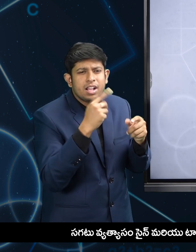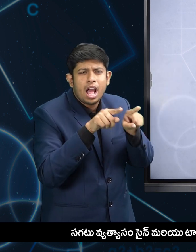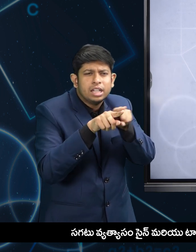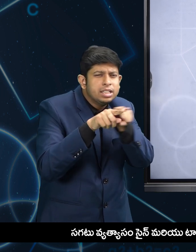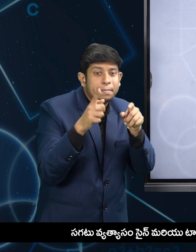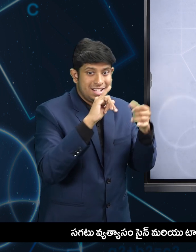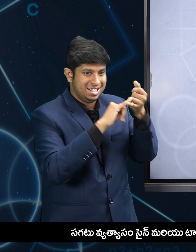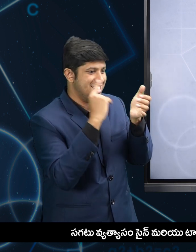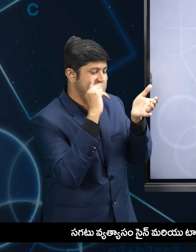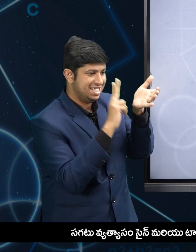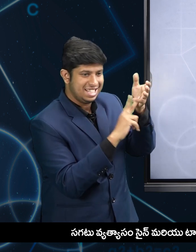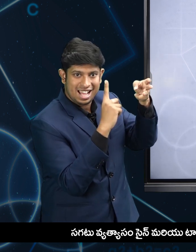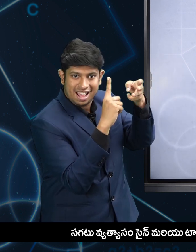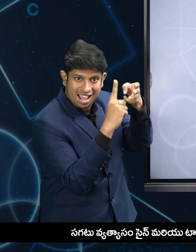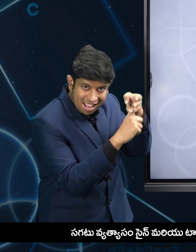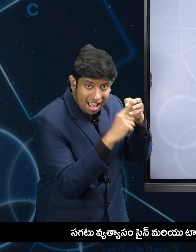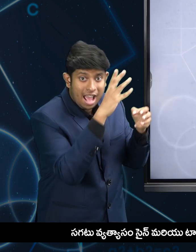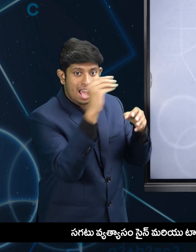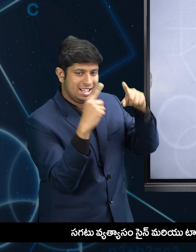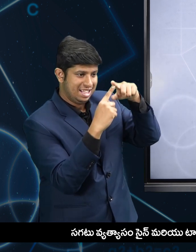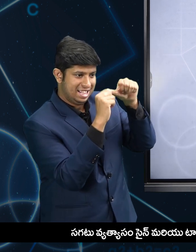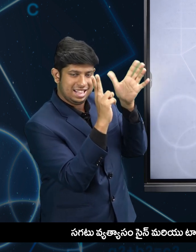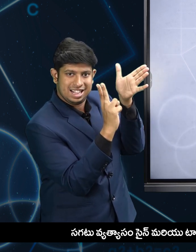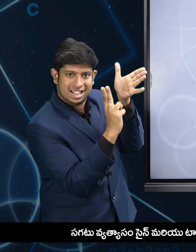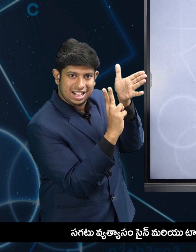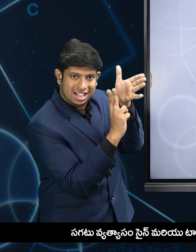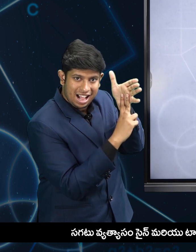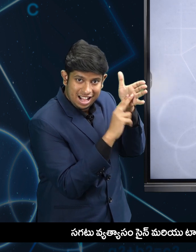జోడించబడాలి. అయితే కొసైన్ విషయంలో తీసివేయాలి.